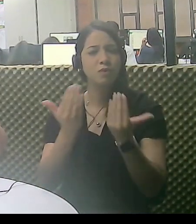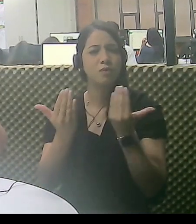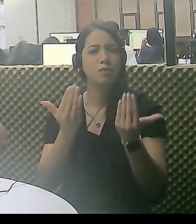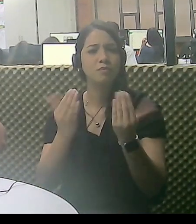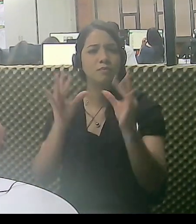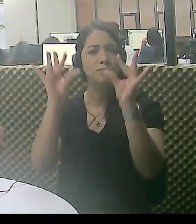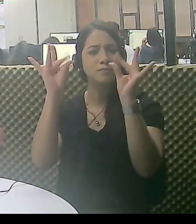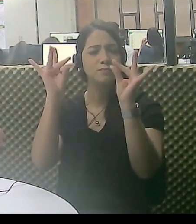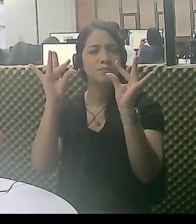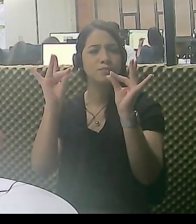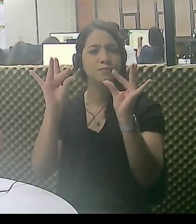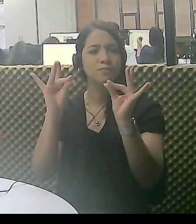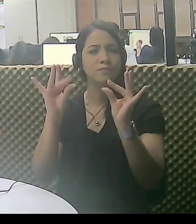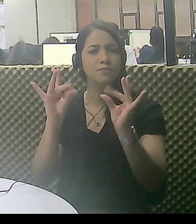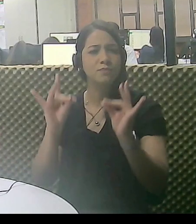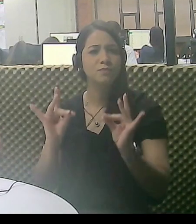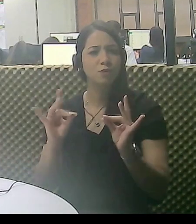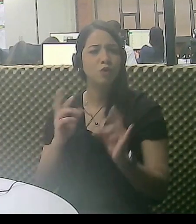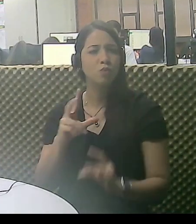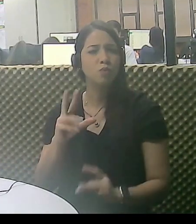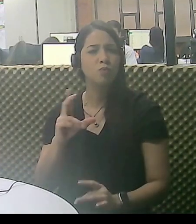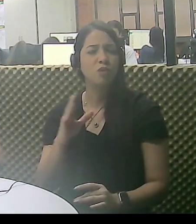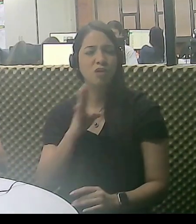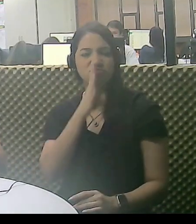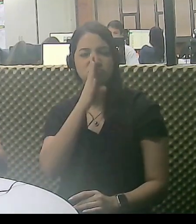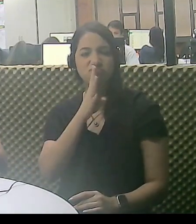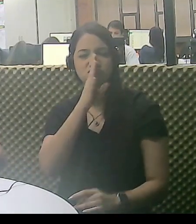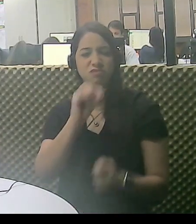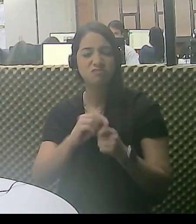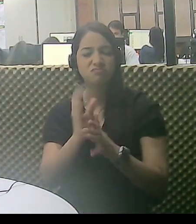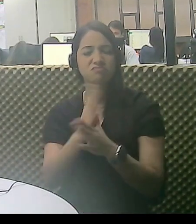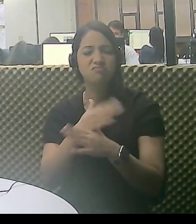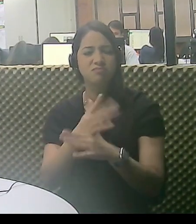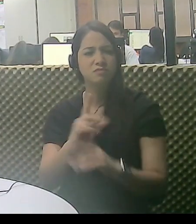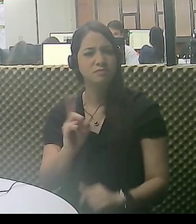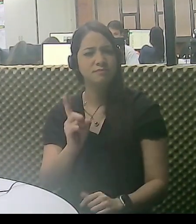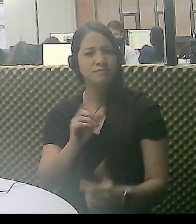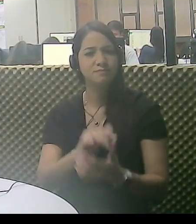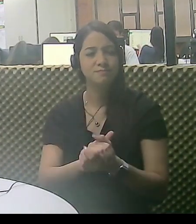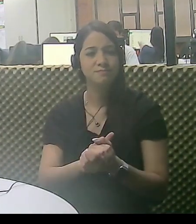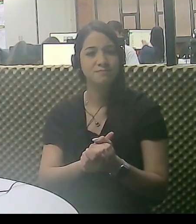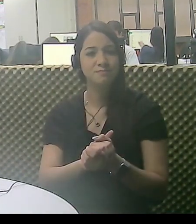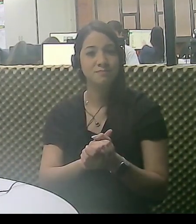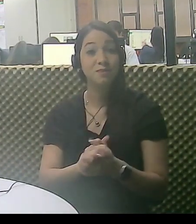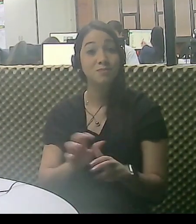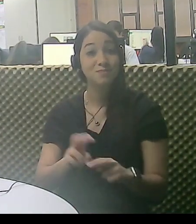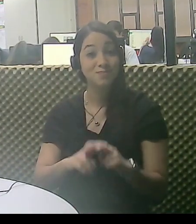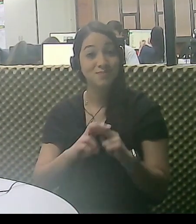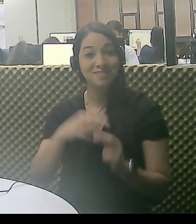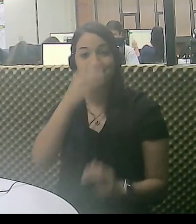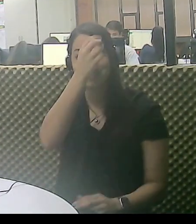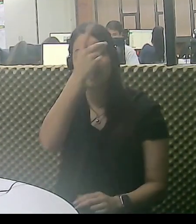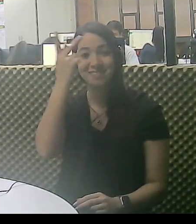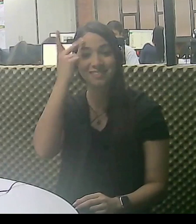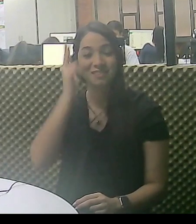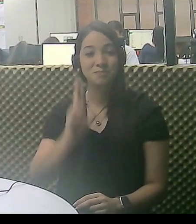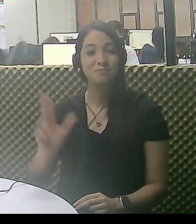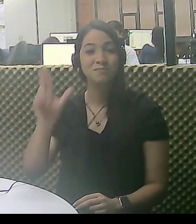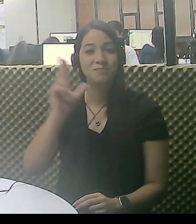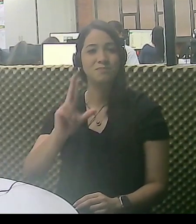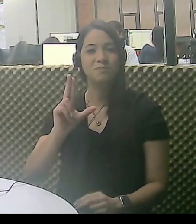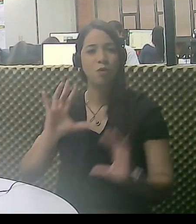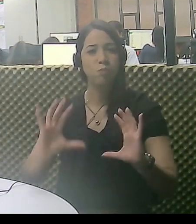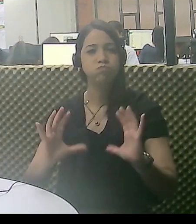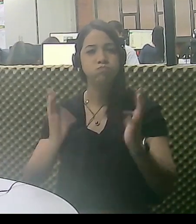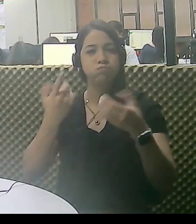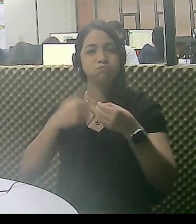barba, cabelo e bigode. Não tem dessa de passar um gelzinho e fingir que tá tudo bem, não. É por isso que a Prefeitura de Uberlândia realiza o